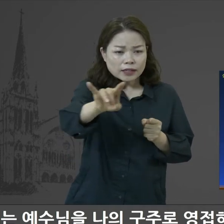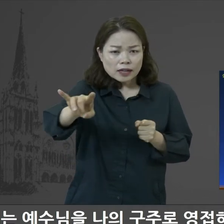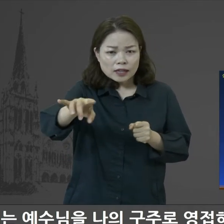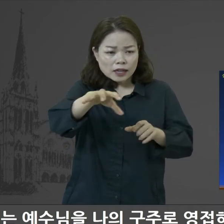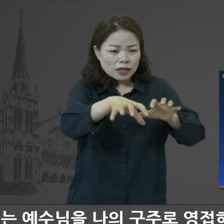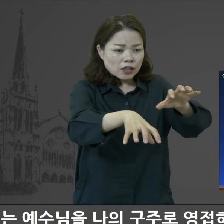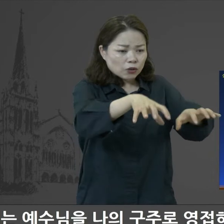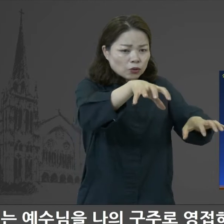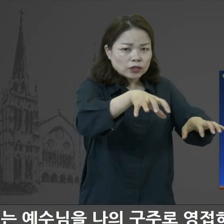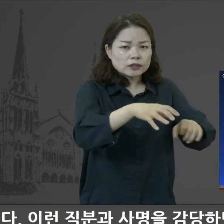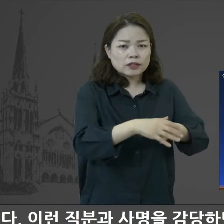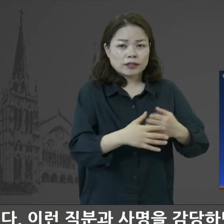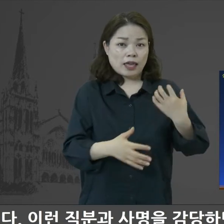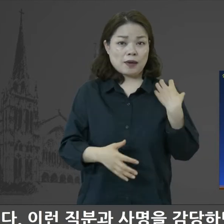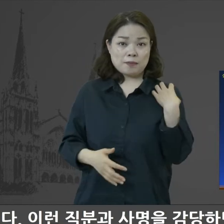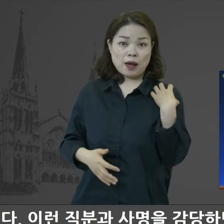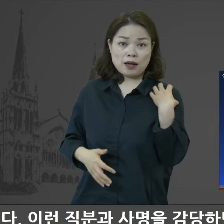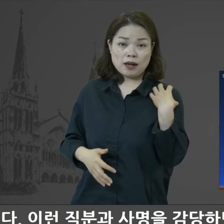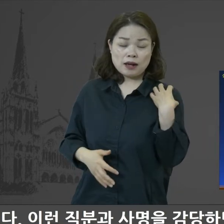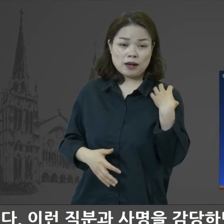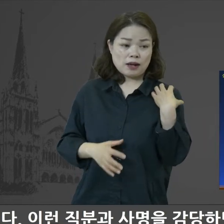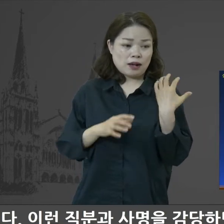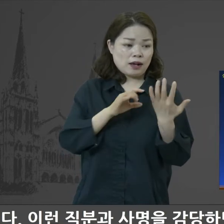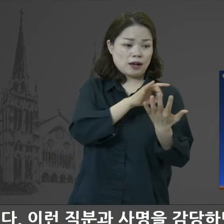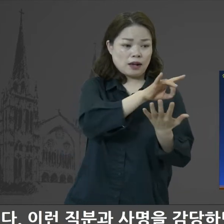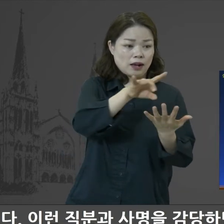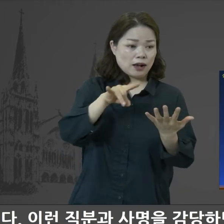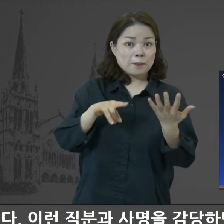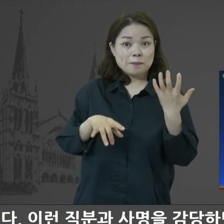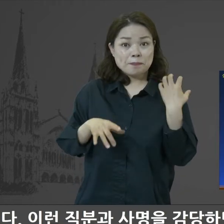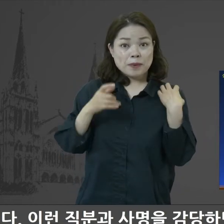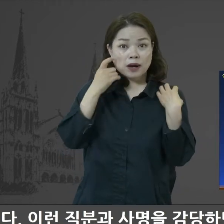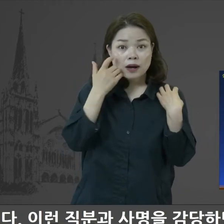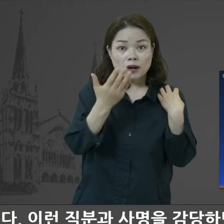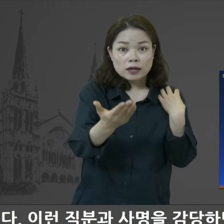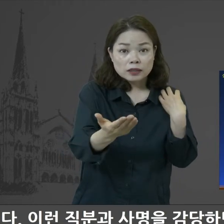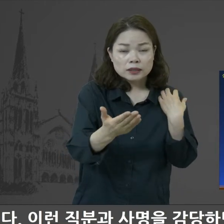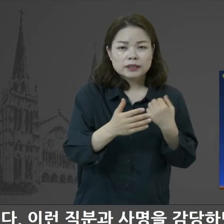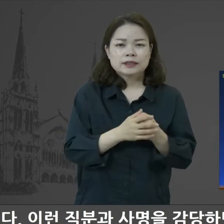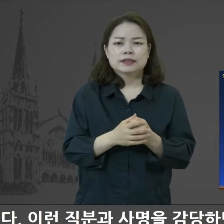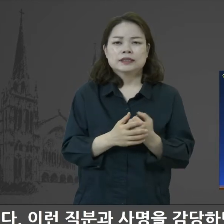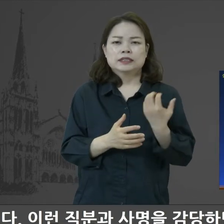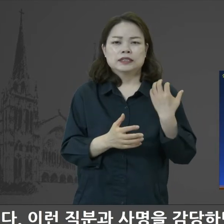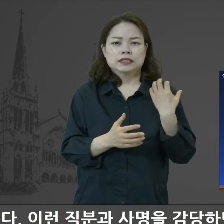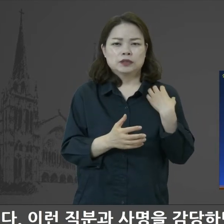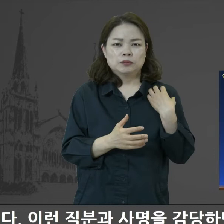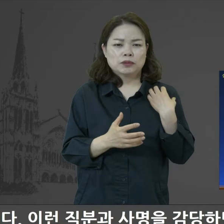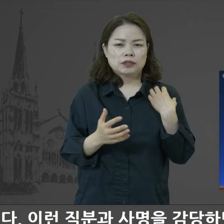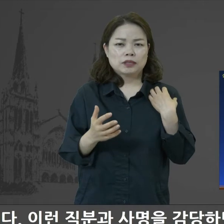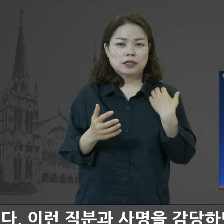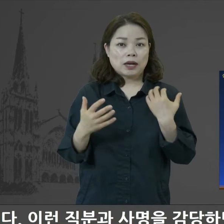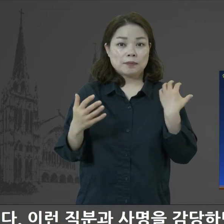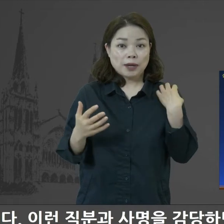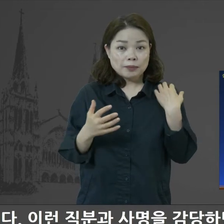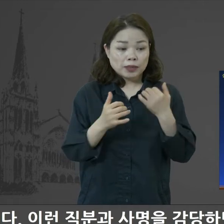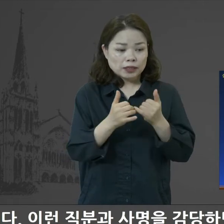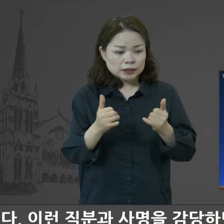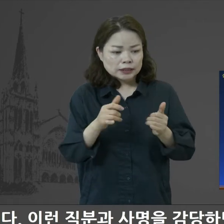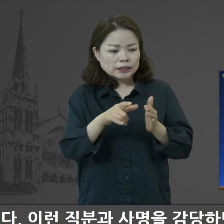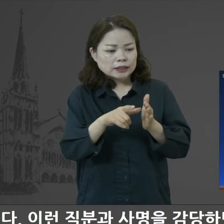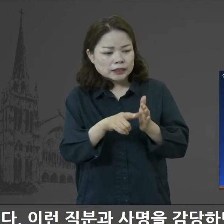자리에서 이 함께의 역할을 감당하고 있는가? 더 나아가 직분과 사명을 감당하는